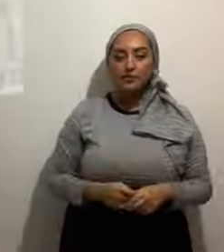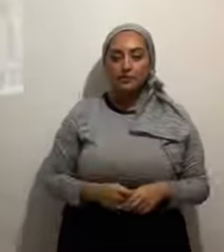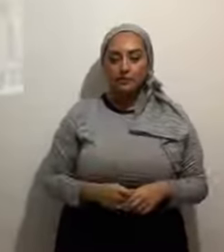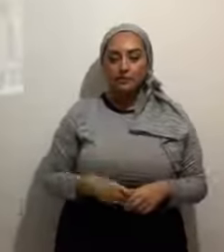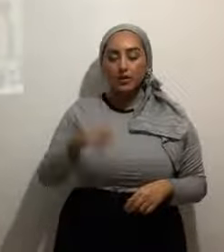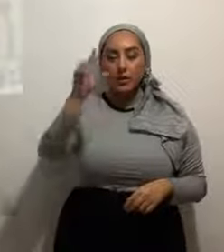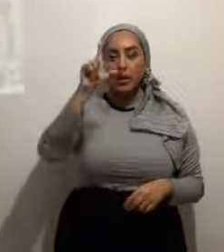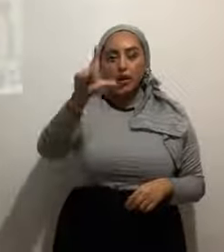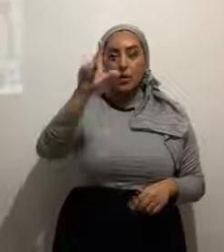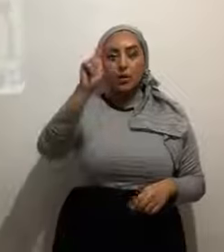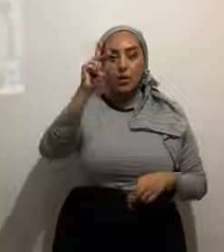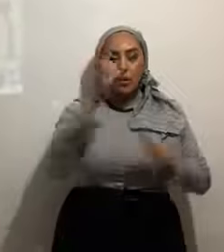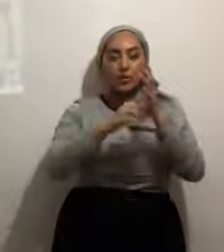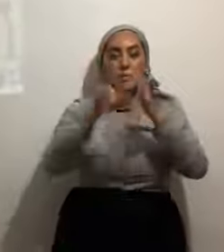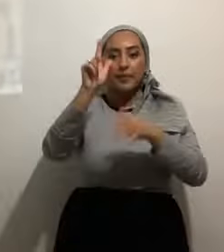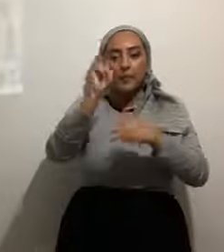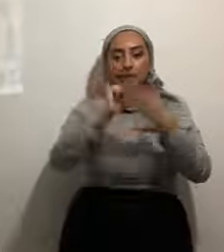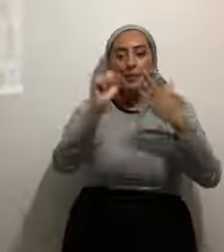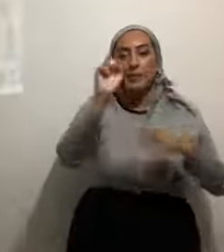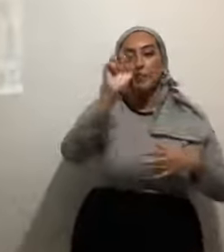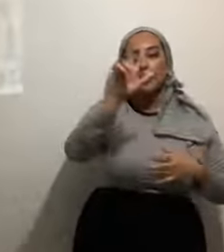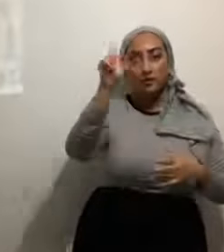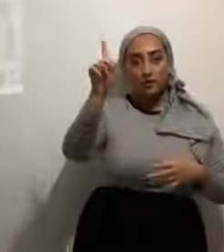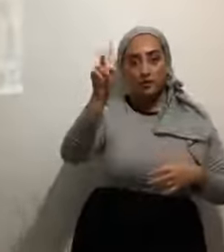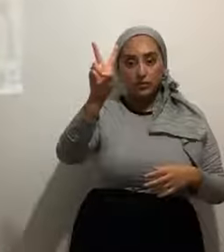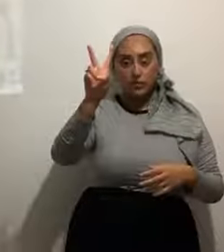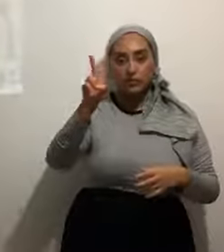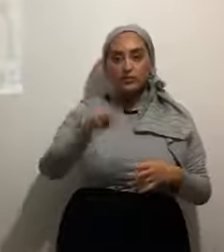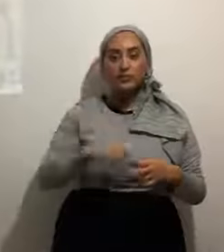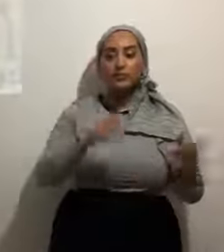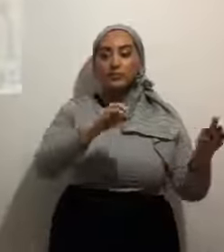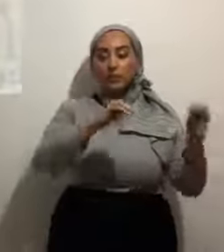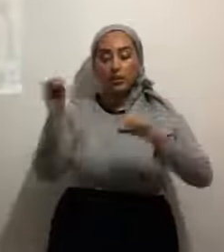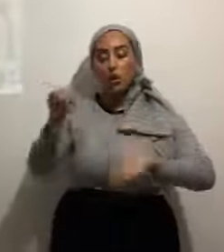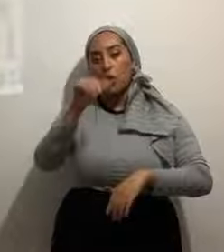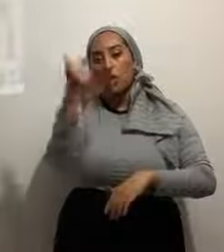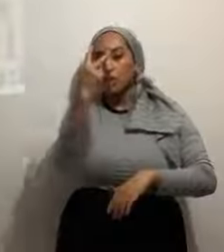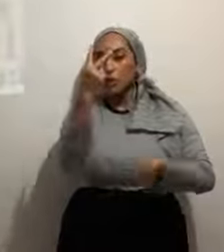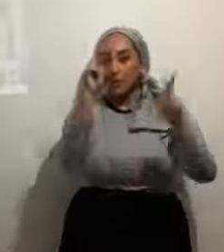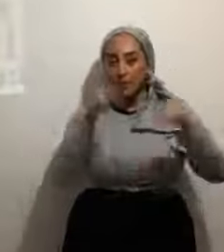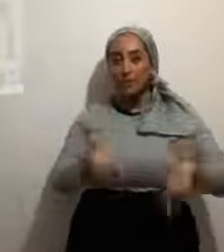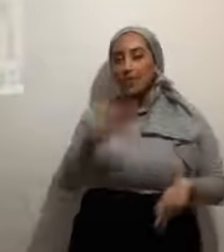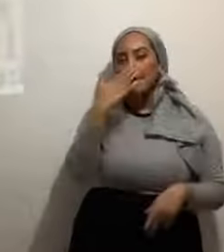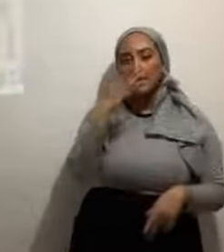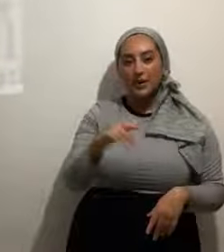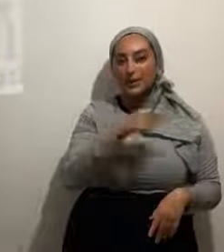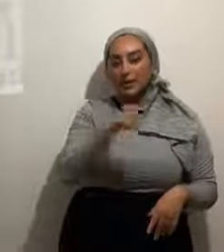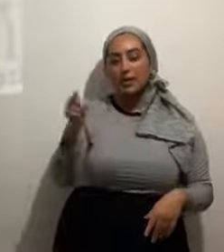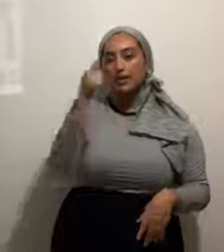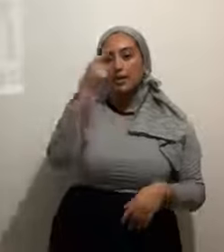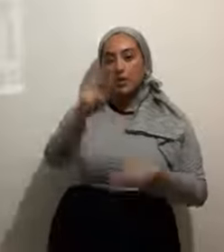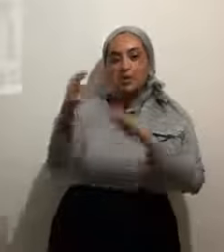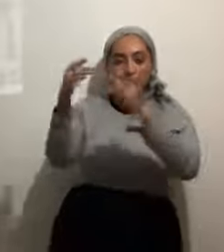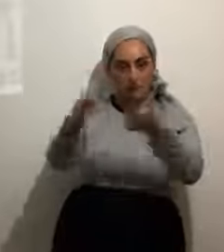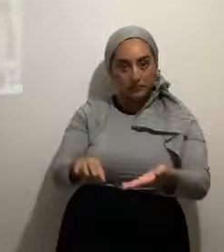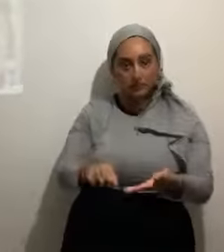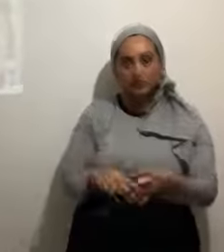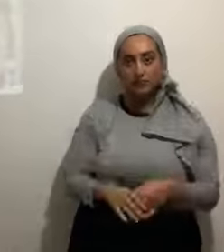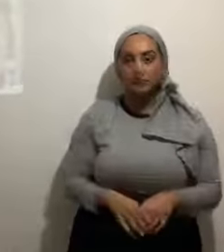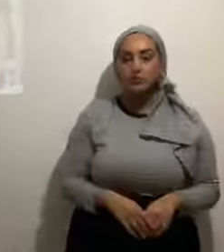Lucas 23, verso 32. Llevaban también con él a otros dos que eran malhechores para ser muertos. Lo